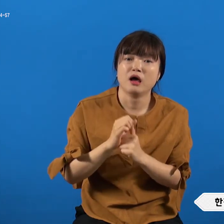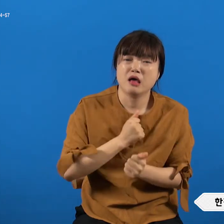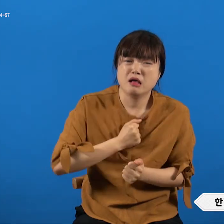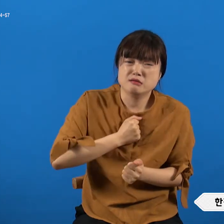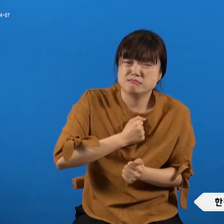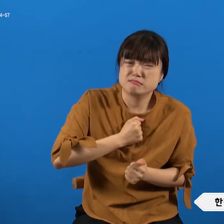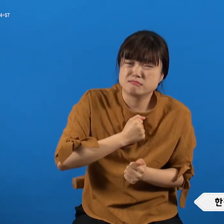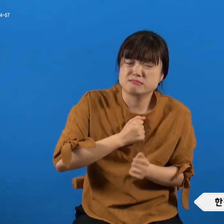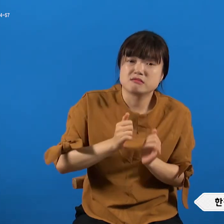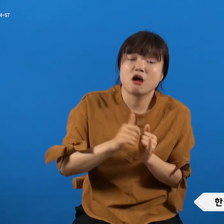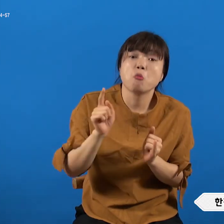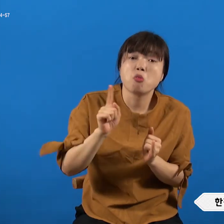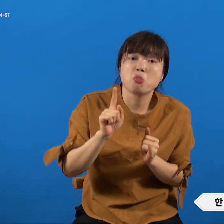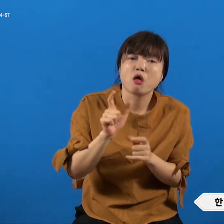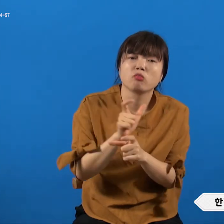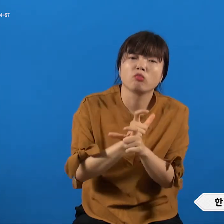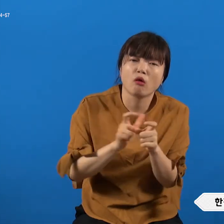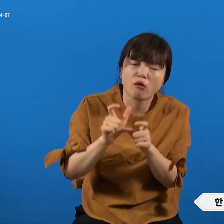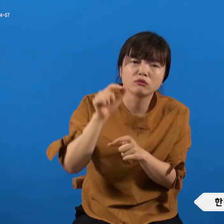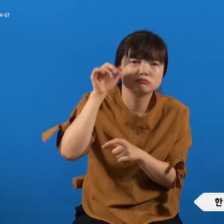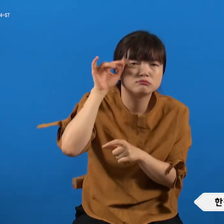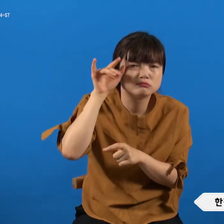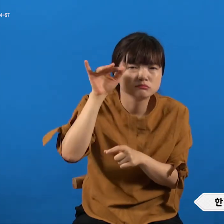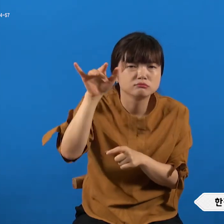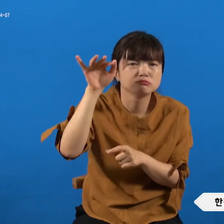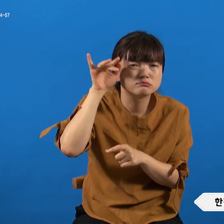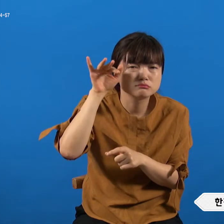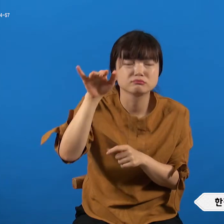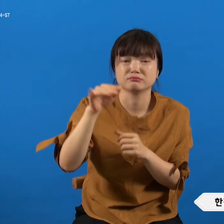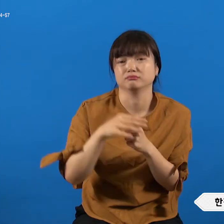가슴에 한이 맺힌 사람은 더 간절히 찾습니다.